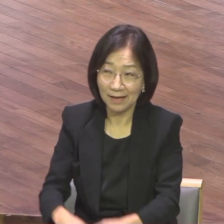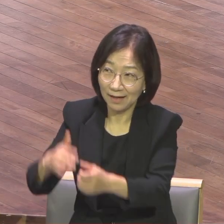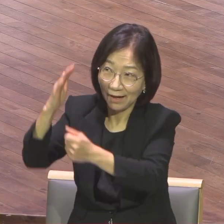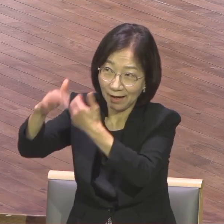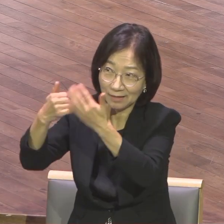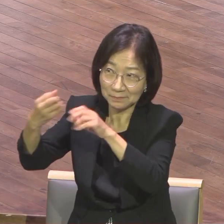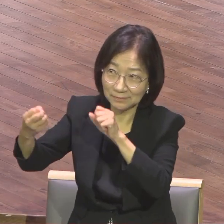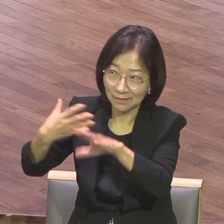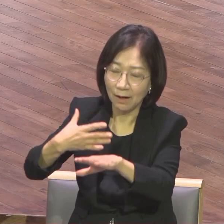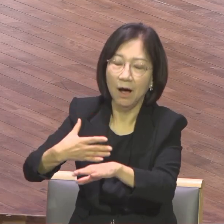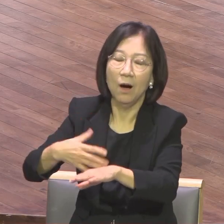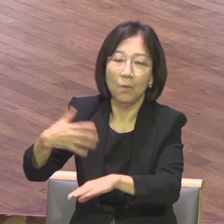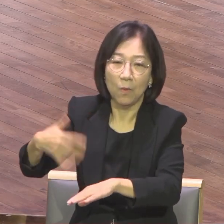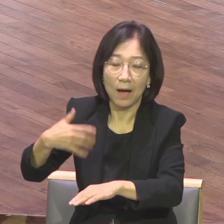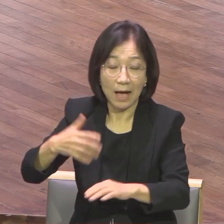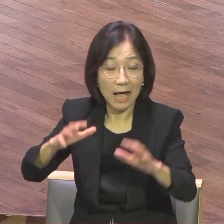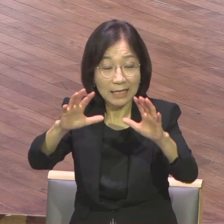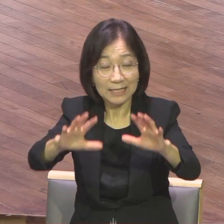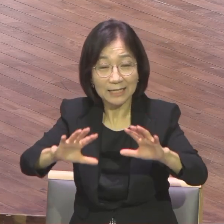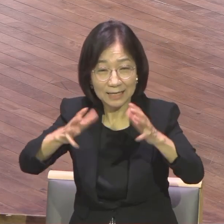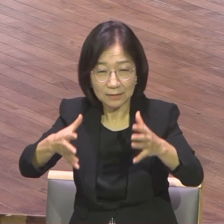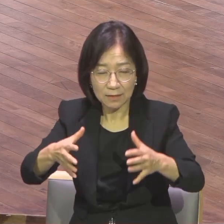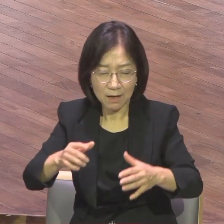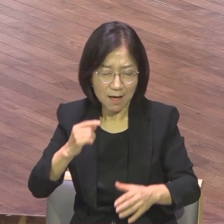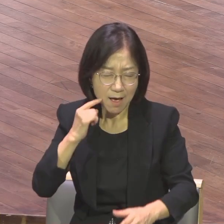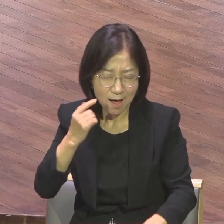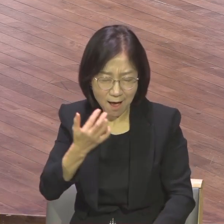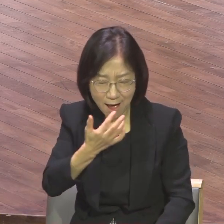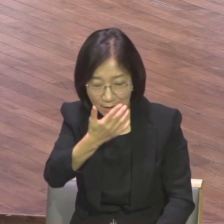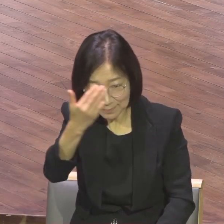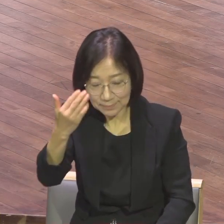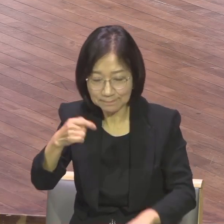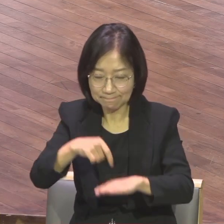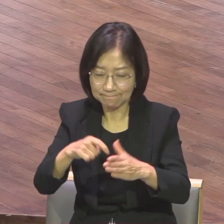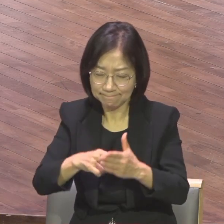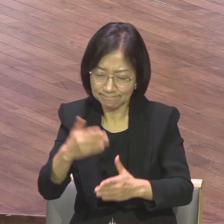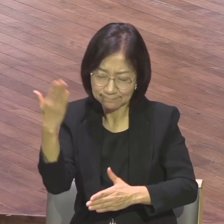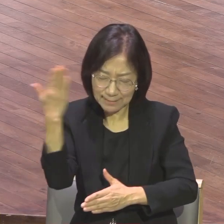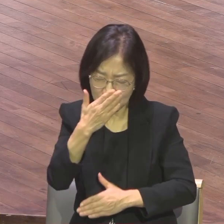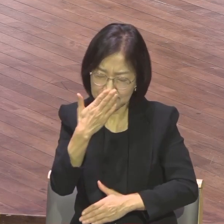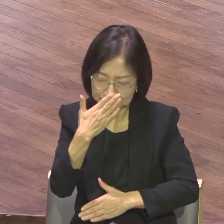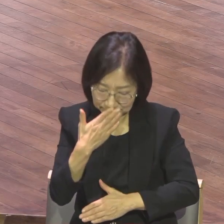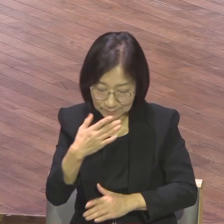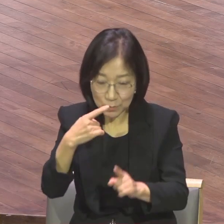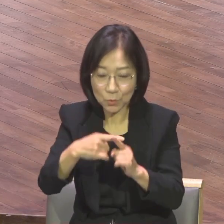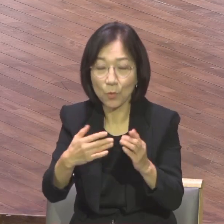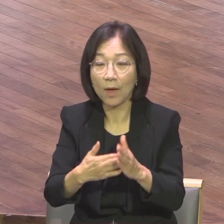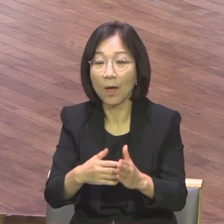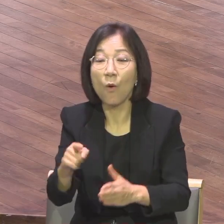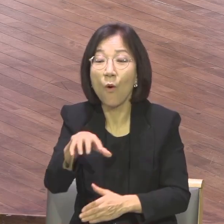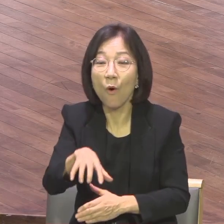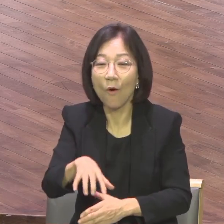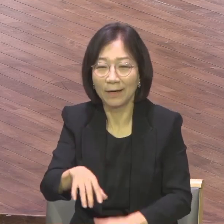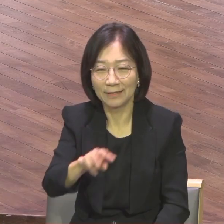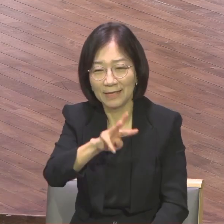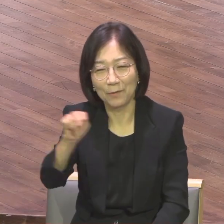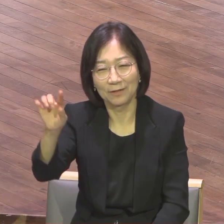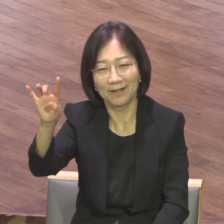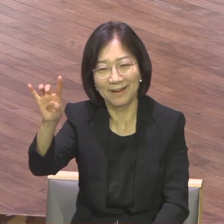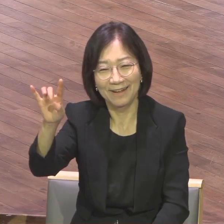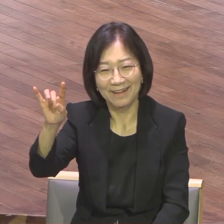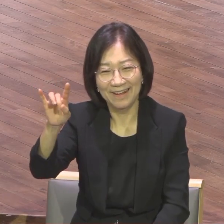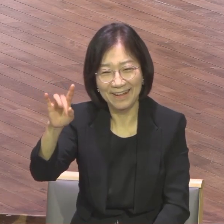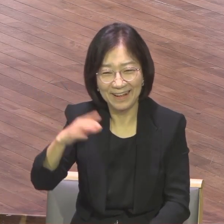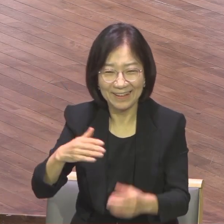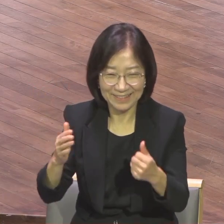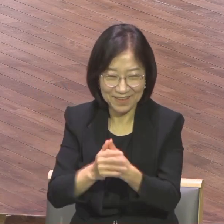지구촌에 이렇게 아름다운 교회, 순수한 교회가 있을까? 하나님의 작품이다. 그래서 모두 다